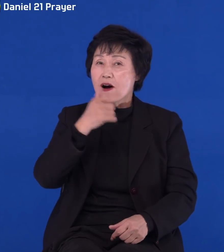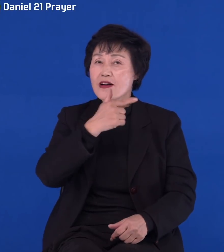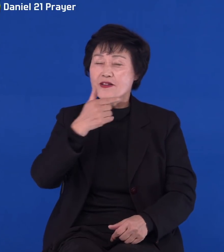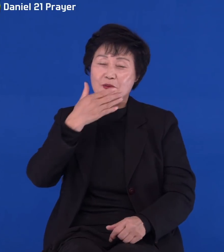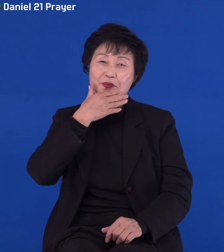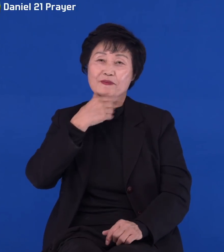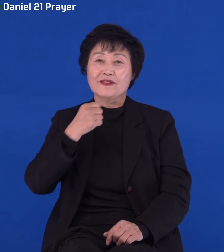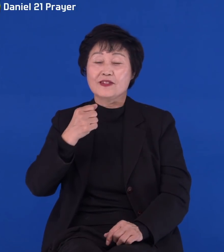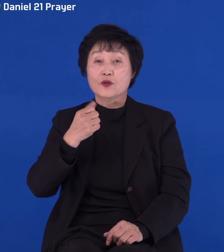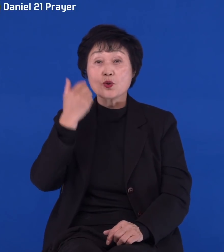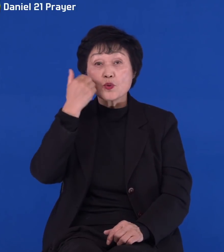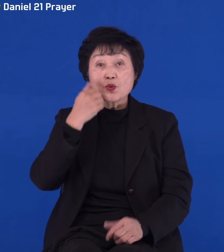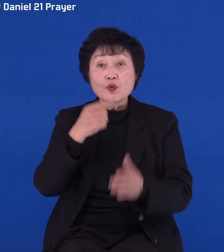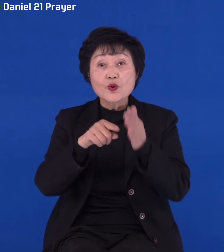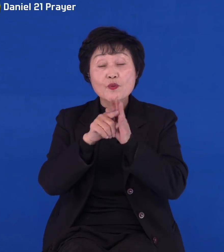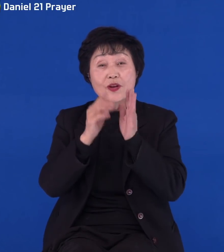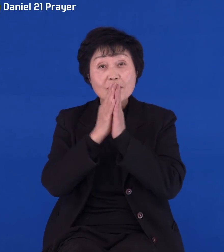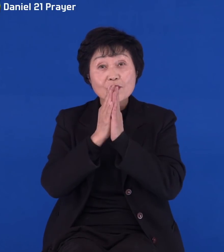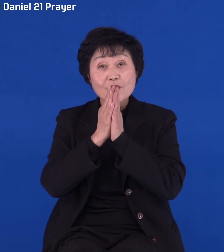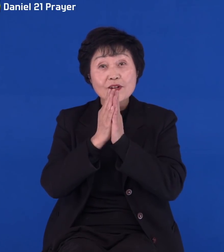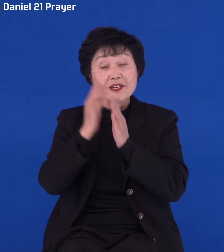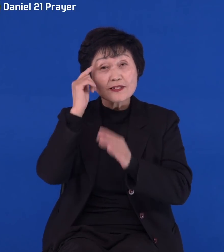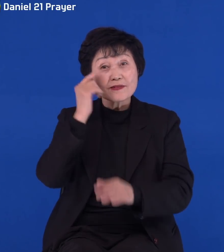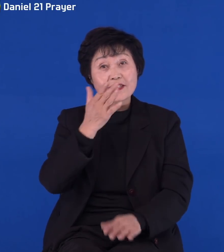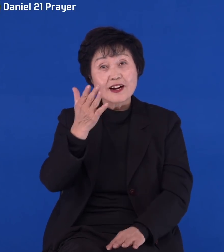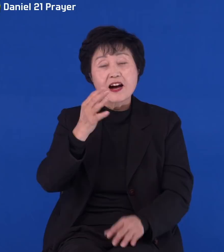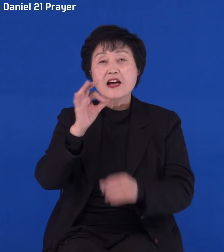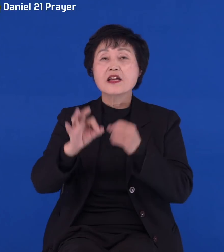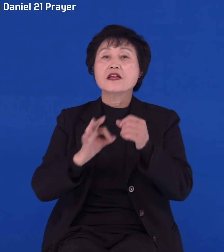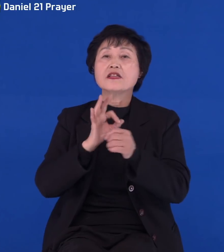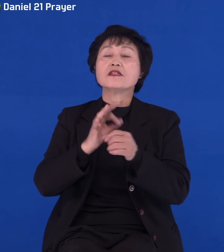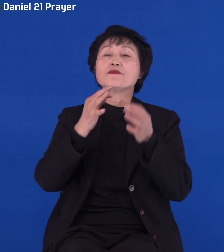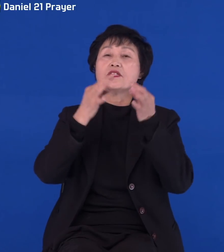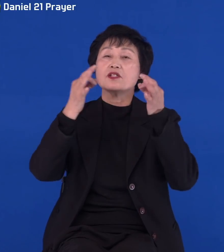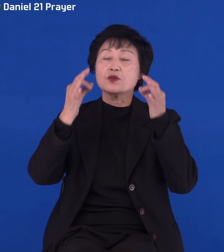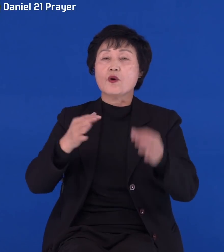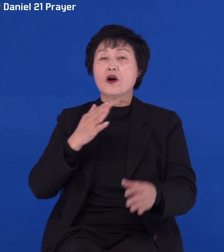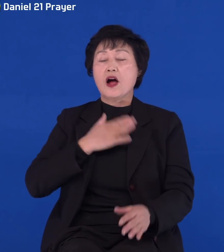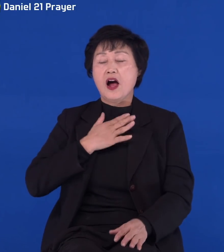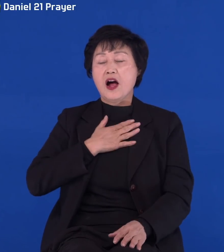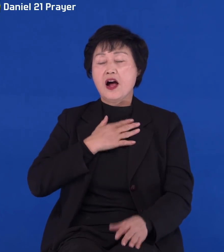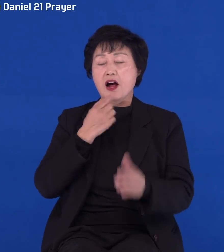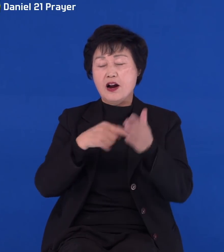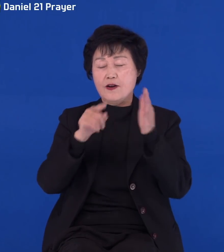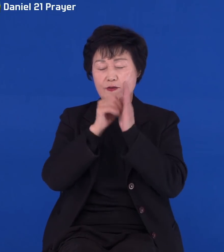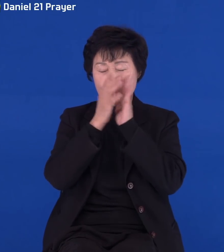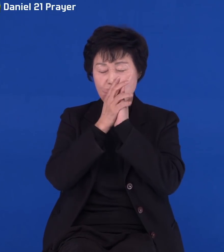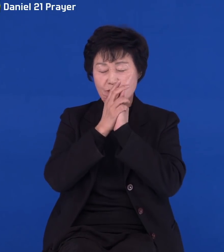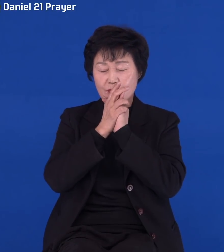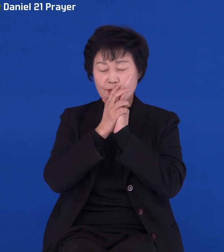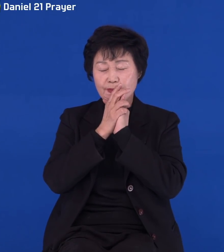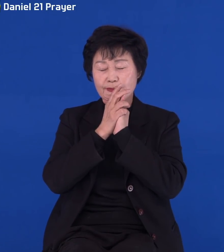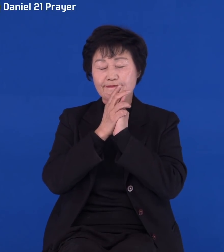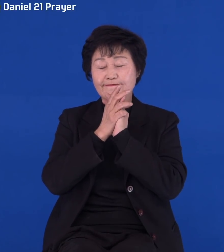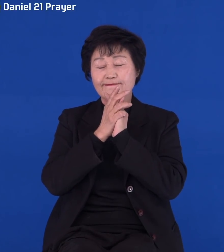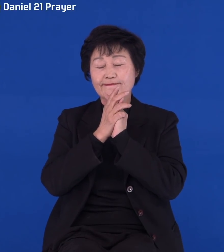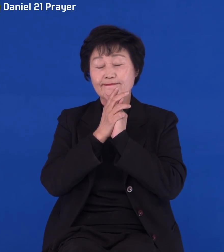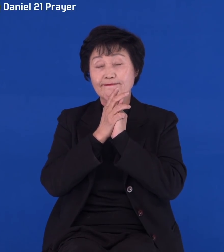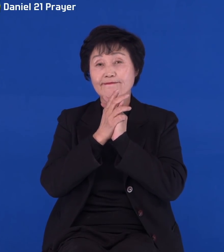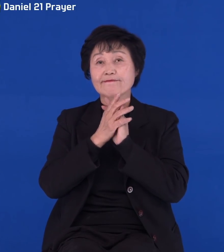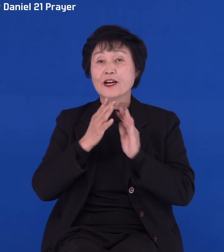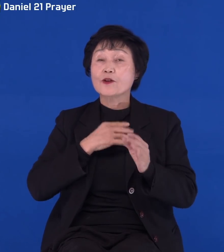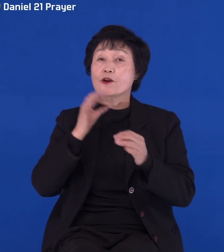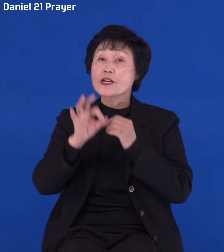그리고 누구를 위해서 기도했겠어요? 10년 동안 저를 위해서 무려 10년 동안이나 기도합니다. 저도 10년